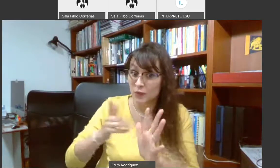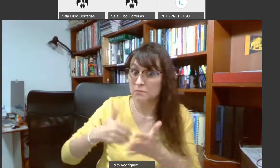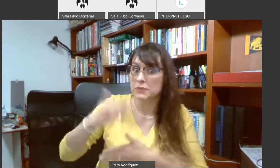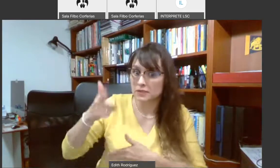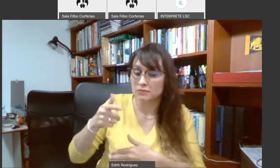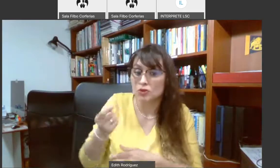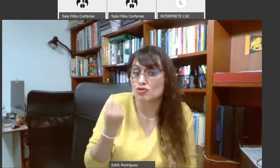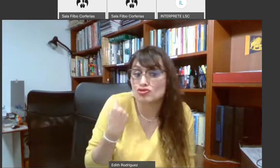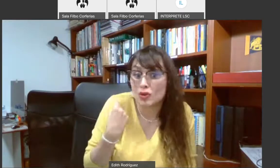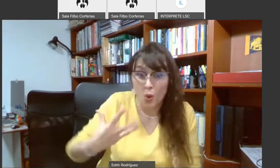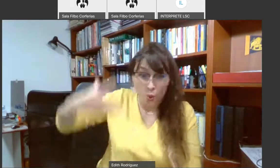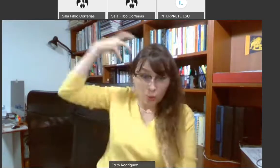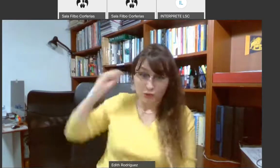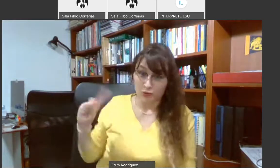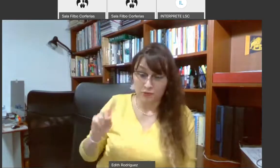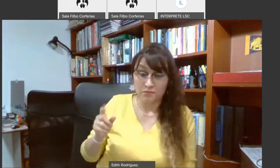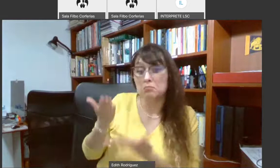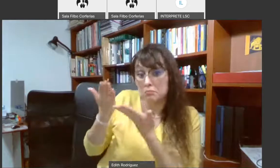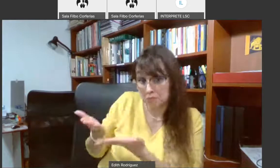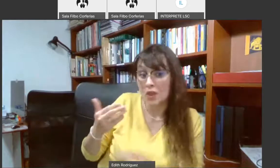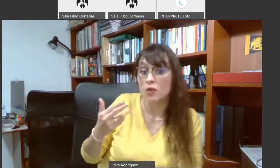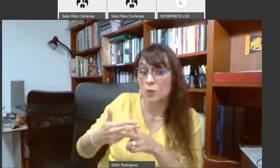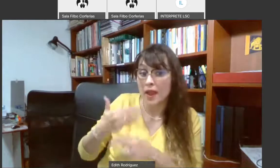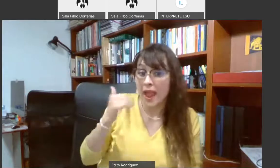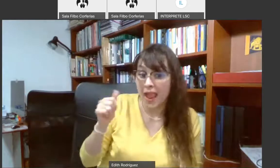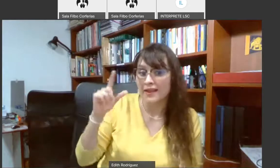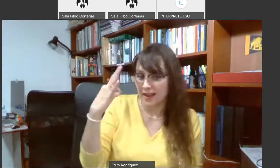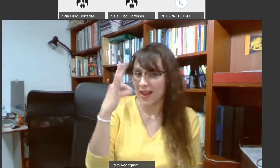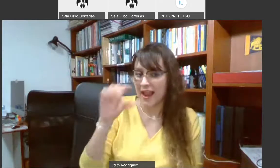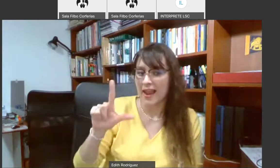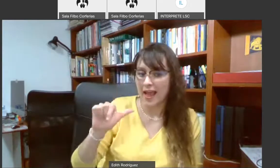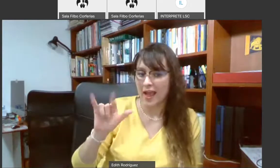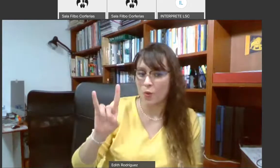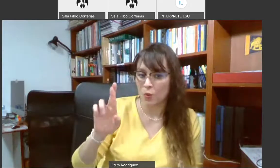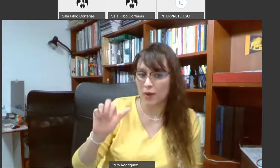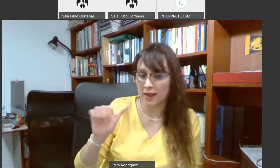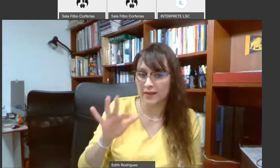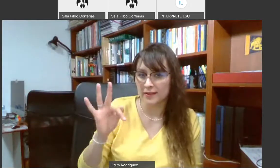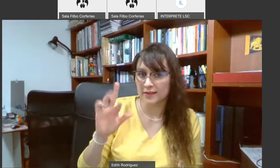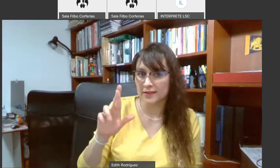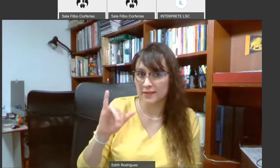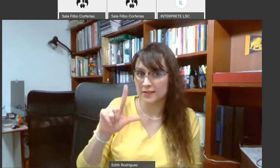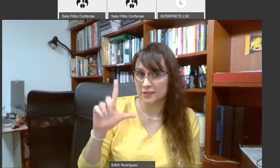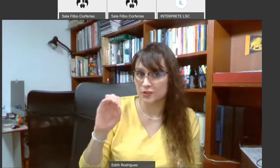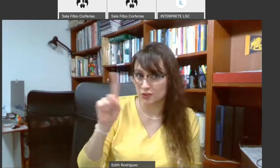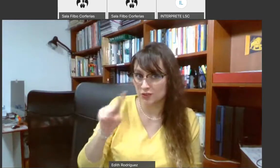Lo de correspondiente a lo de señalitura, encontrando allí pues también toda la parte